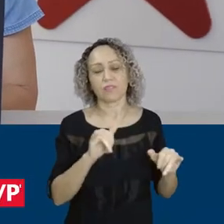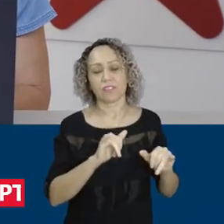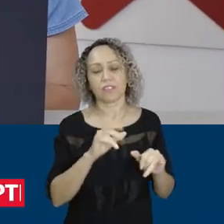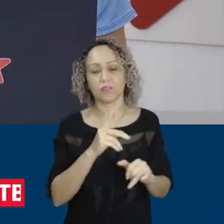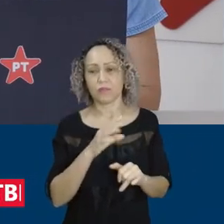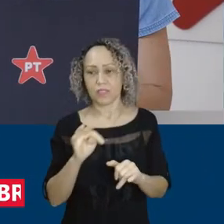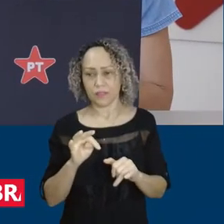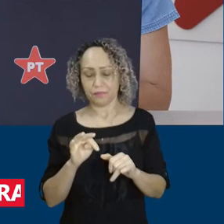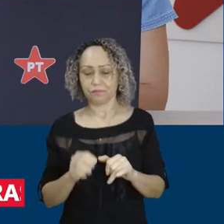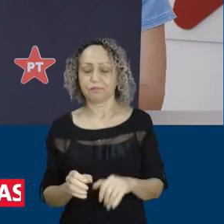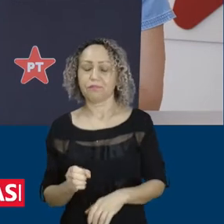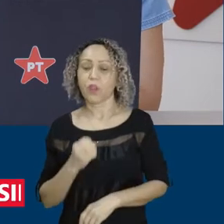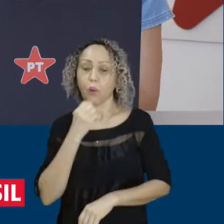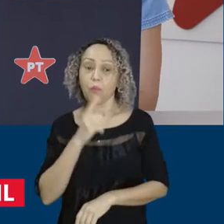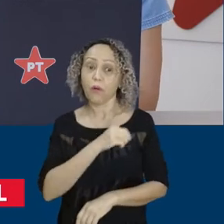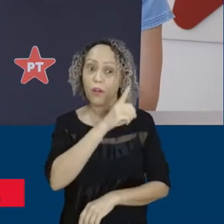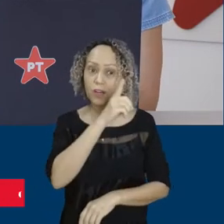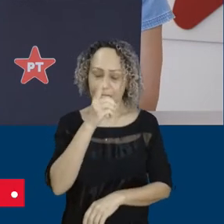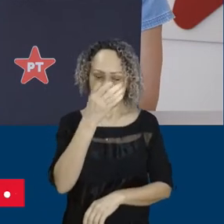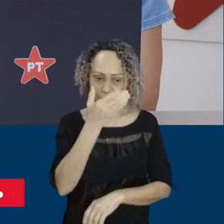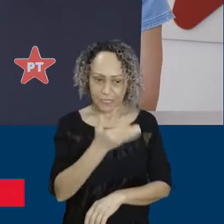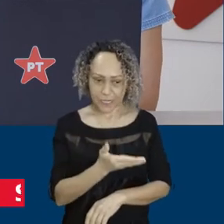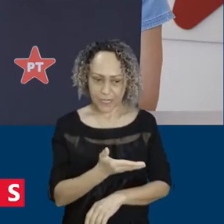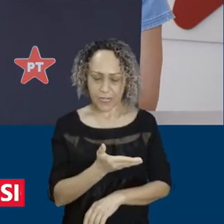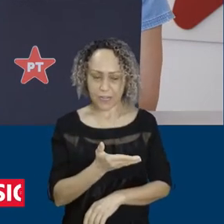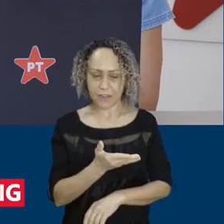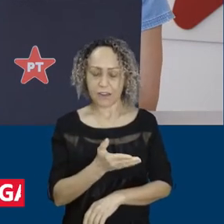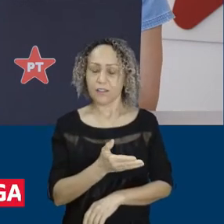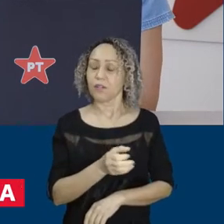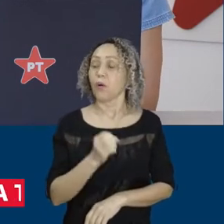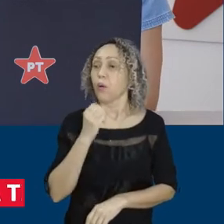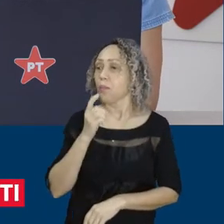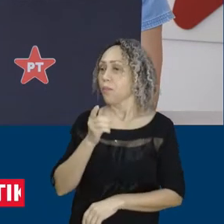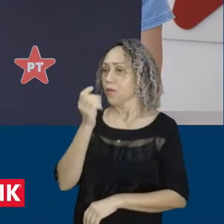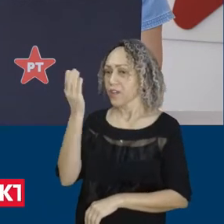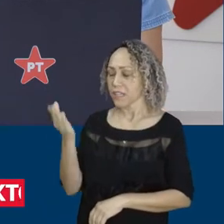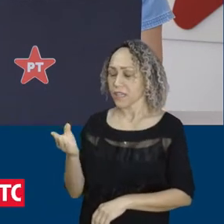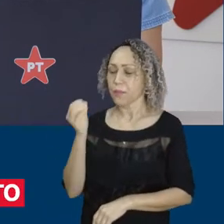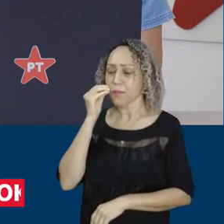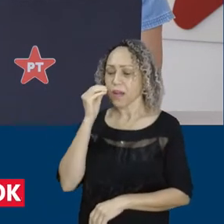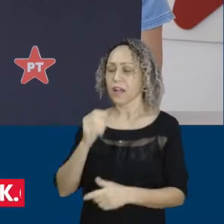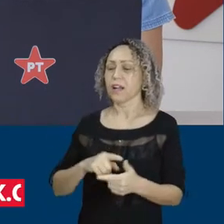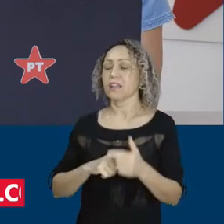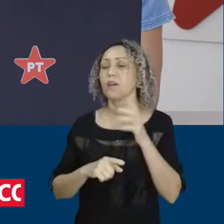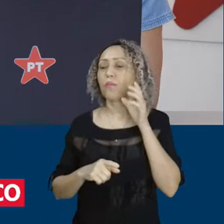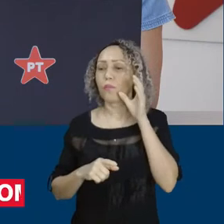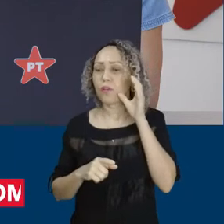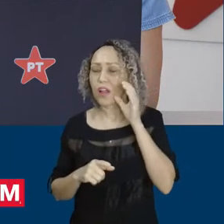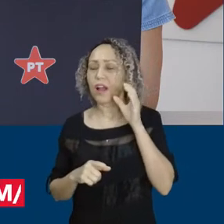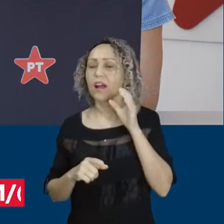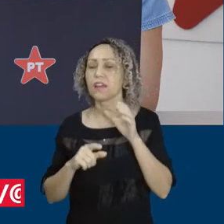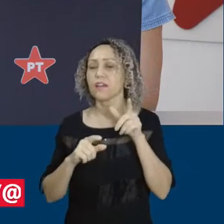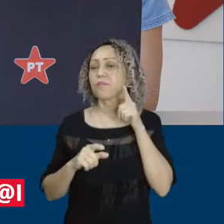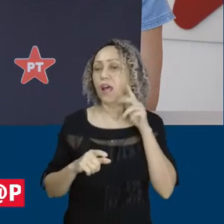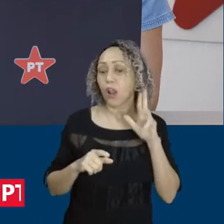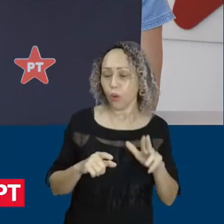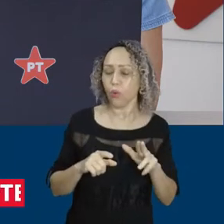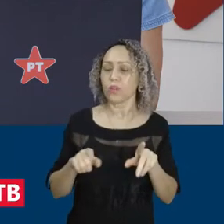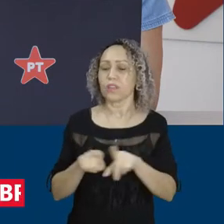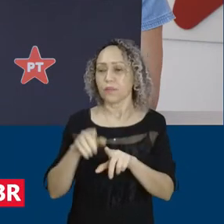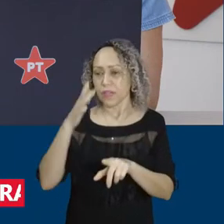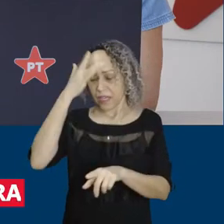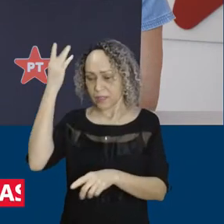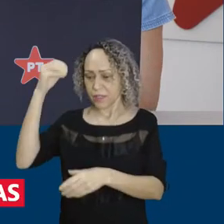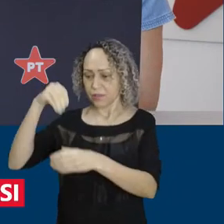Muito bom dia, Amanda. Bom dia especial aí para o Caio e para a Lúcia, para o pessoal que está nos acompanhando aí no chat. Que bela